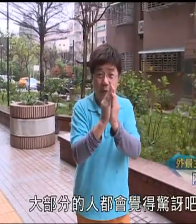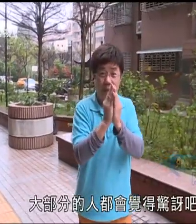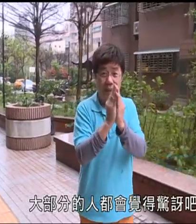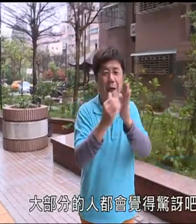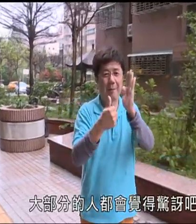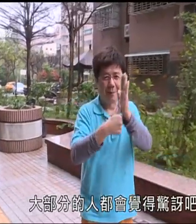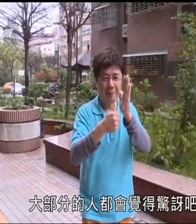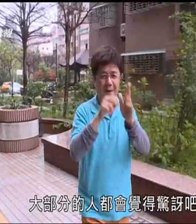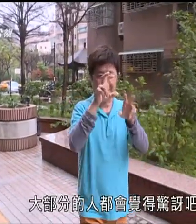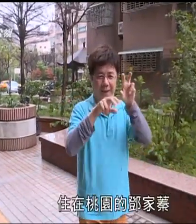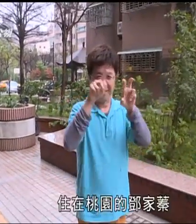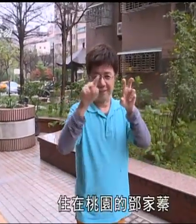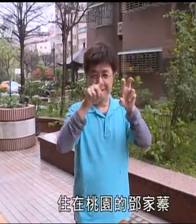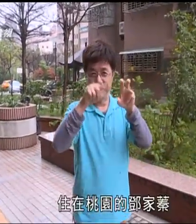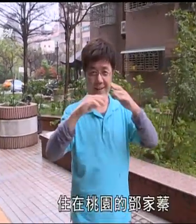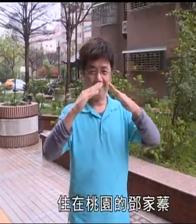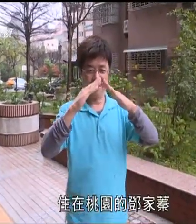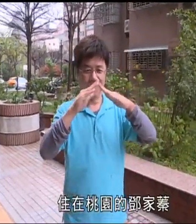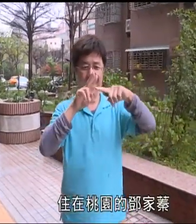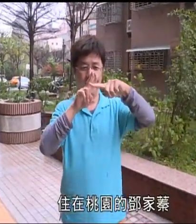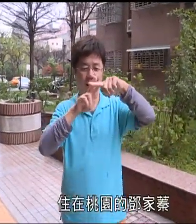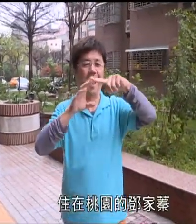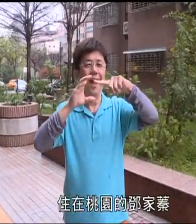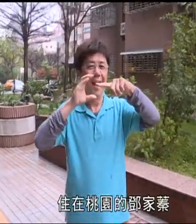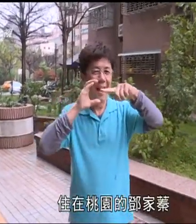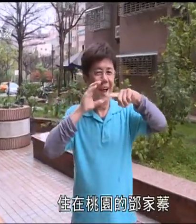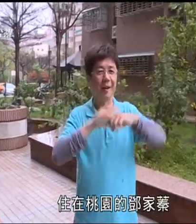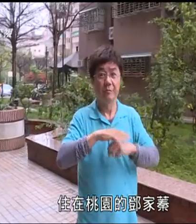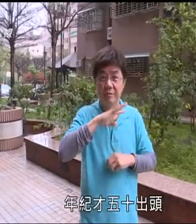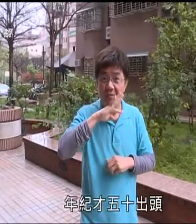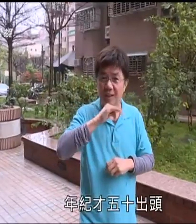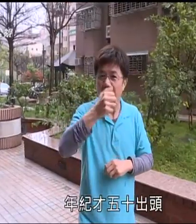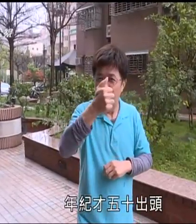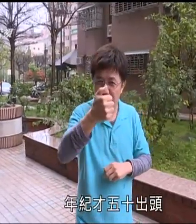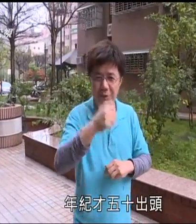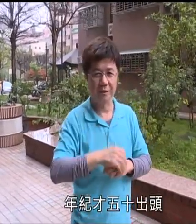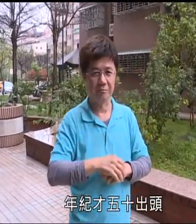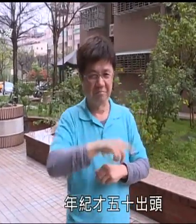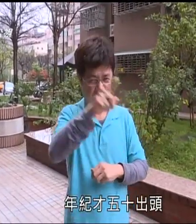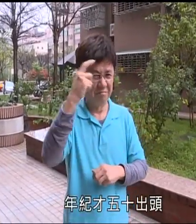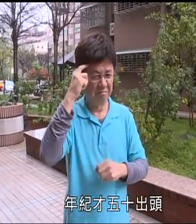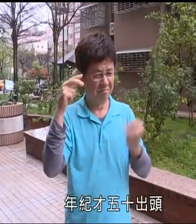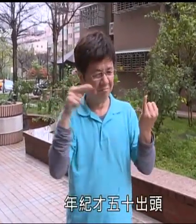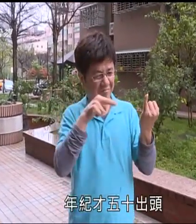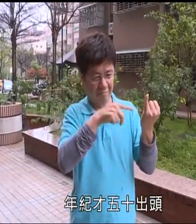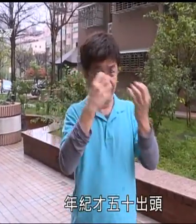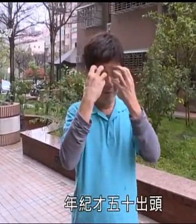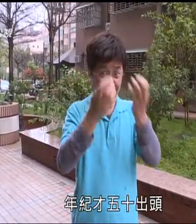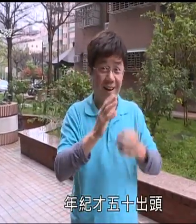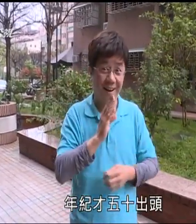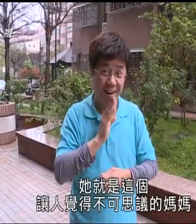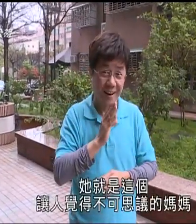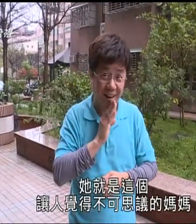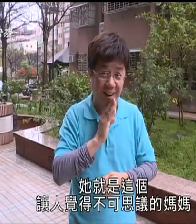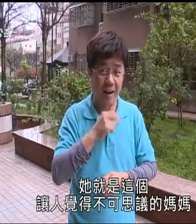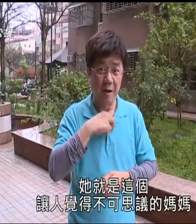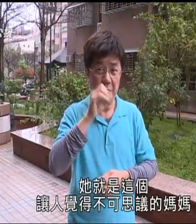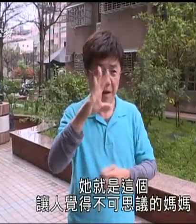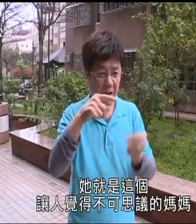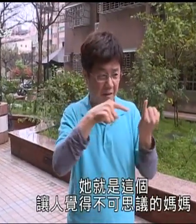吧。住在桃园的邓家珍，年纪呢才50出头， 她就是这个让人觉得